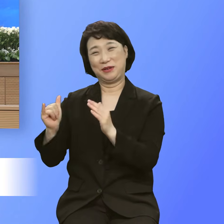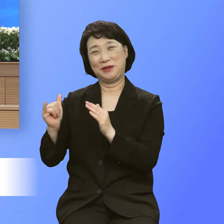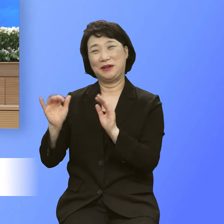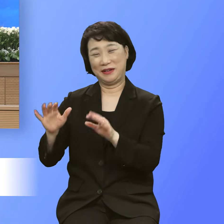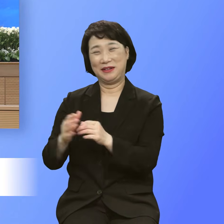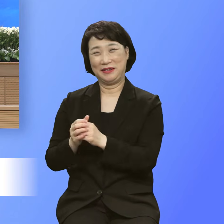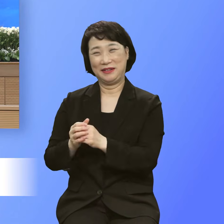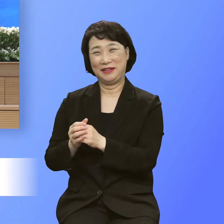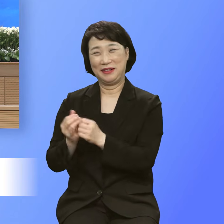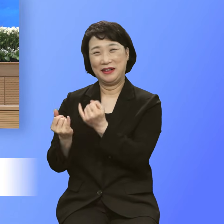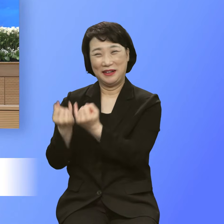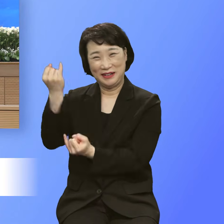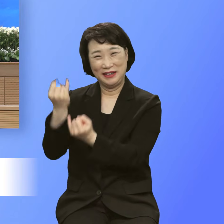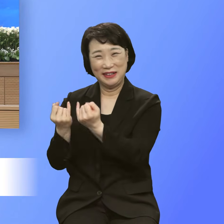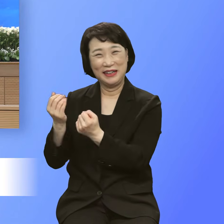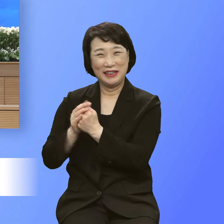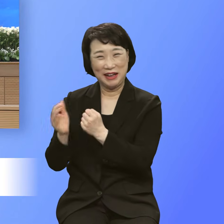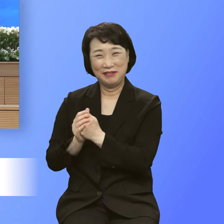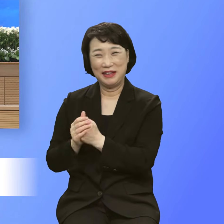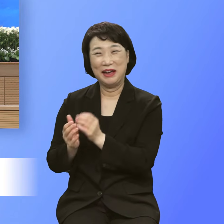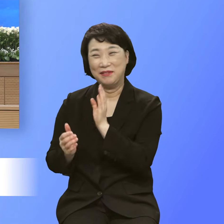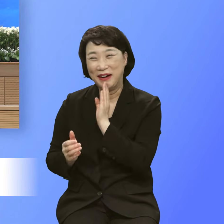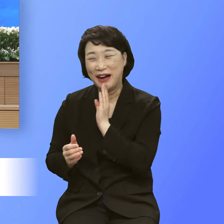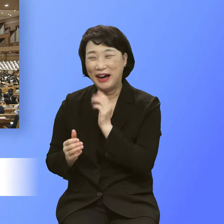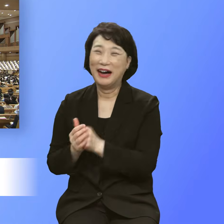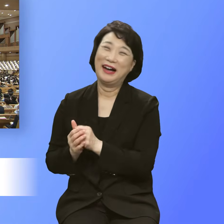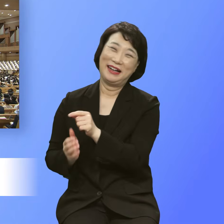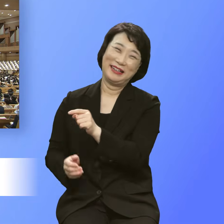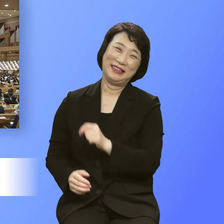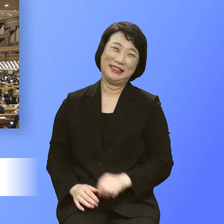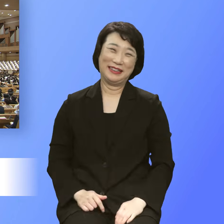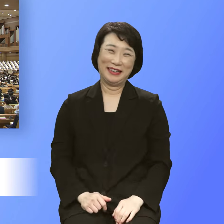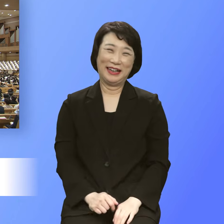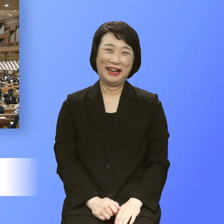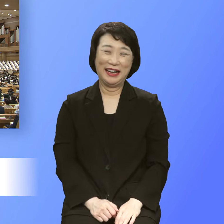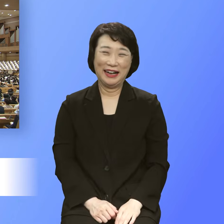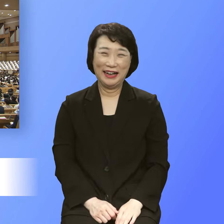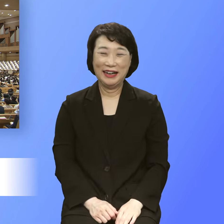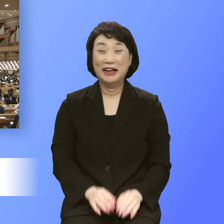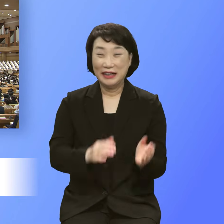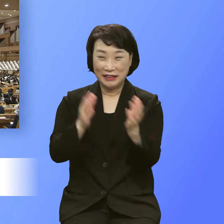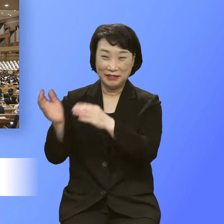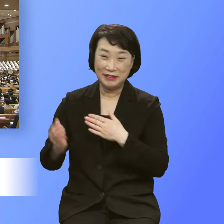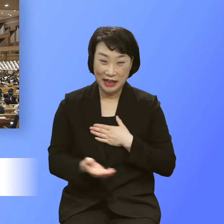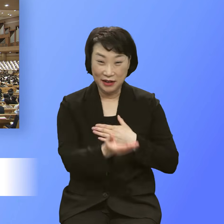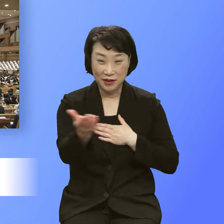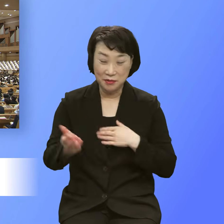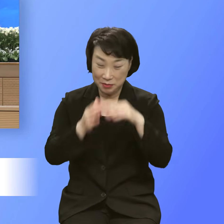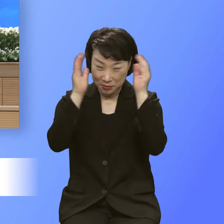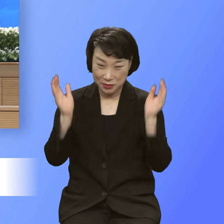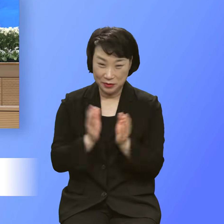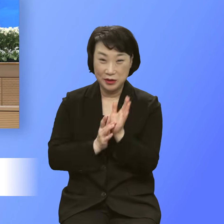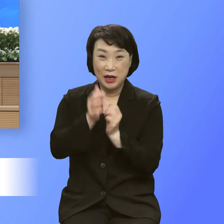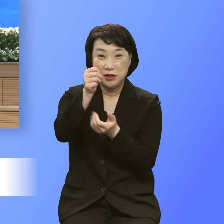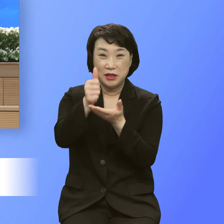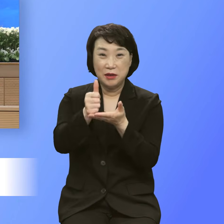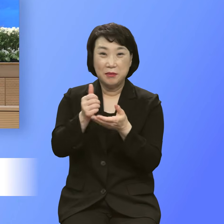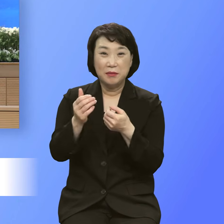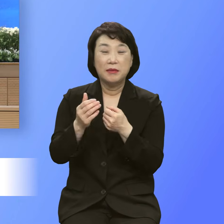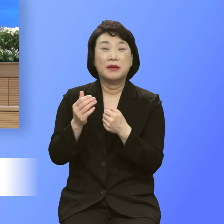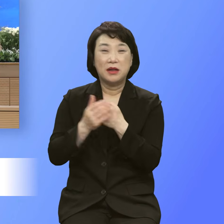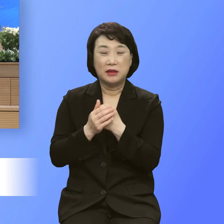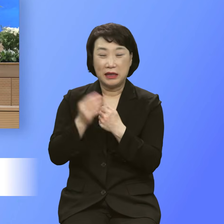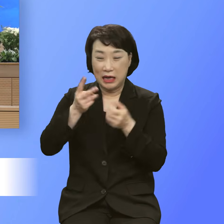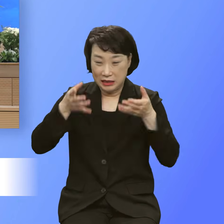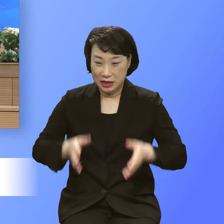같은 뱃속에서 피로 나온 자매이기 때문에 그렇잖아요. 그럼 나와 여러분들이 전부 다 예수로